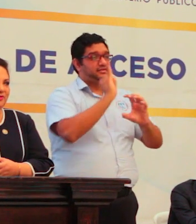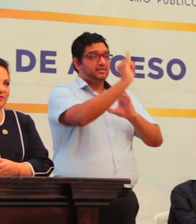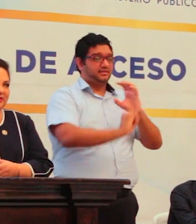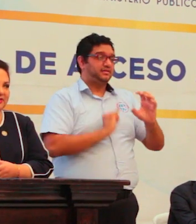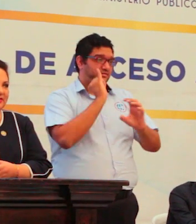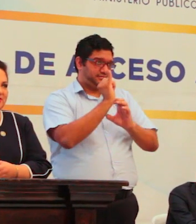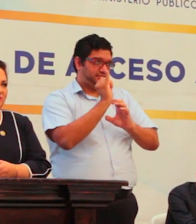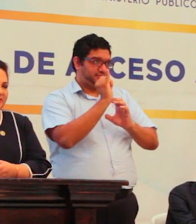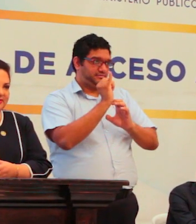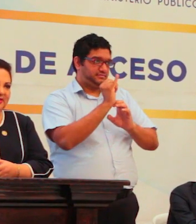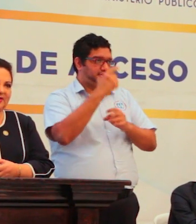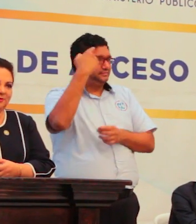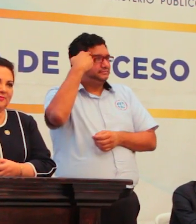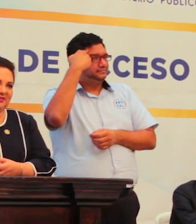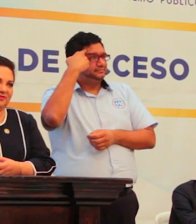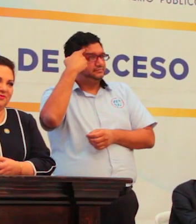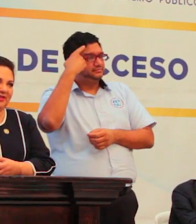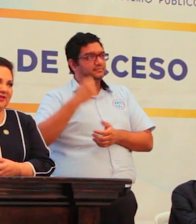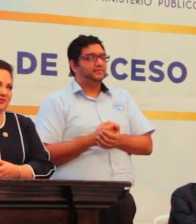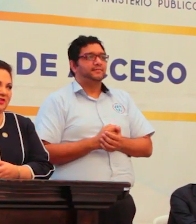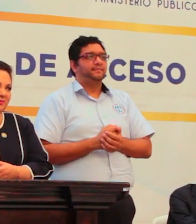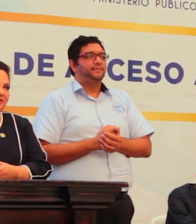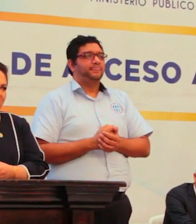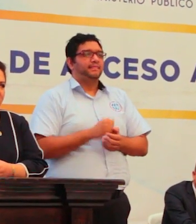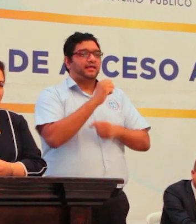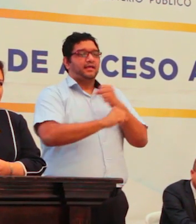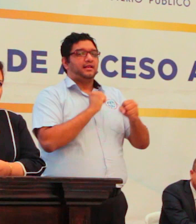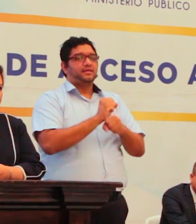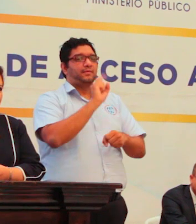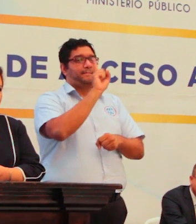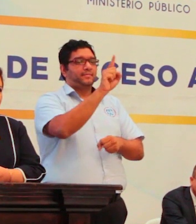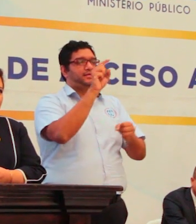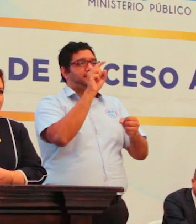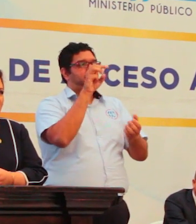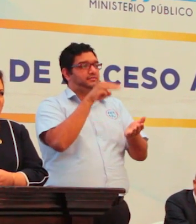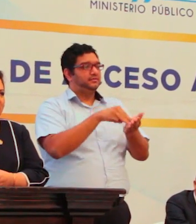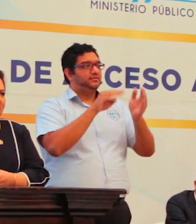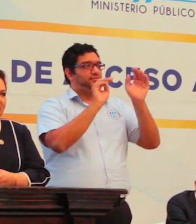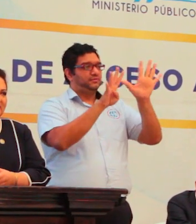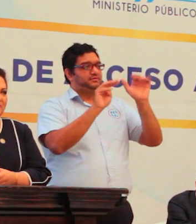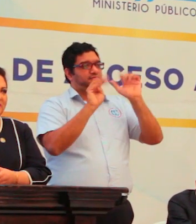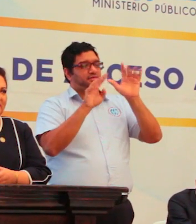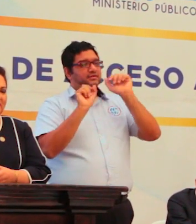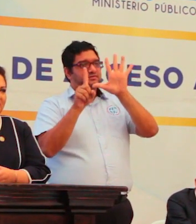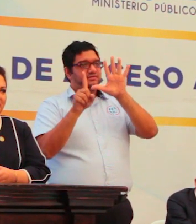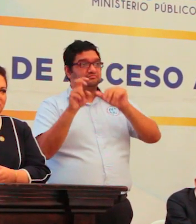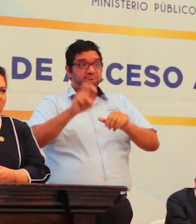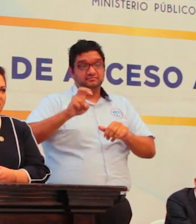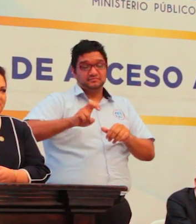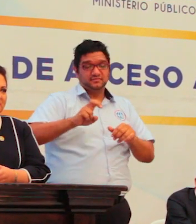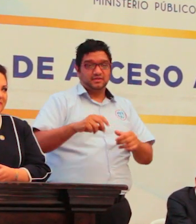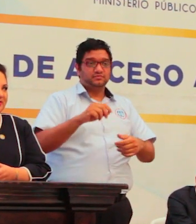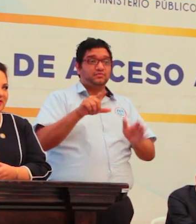que en el año 96 no existía la Convención sobre Derechos de las Personas con Discapacidad. Por tanto, es necesaria una ley